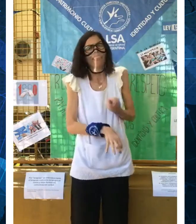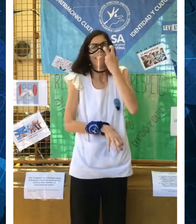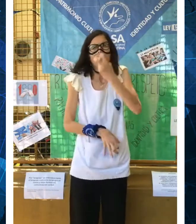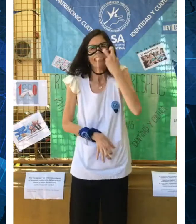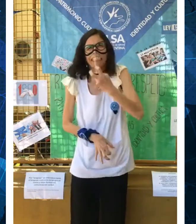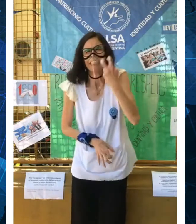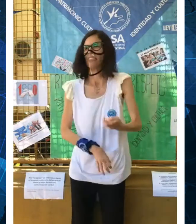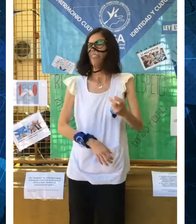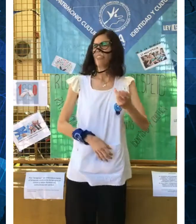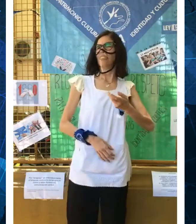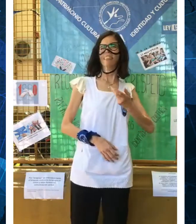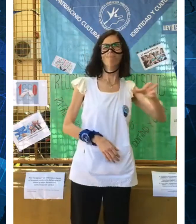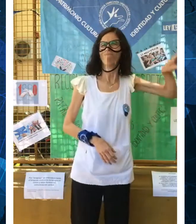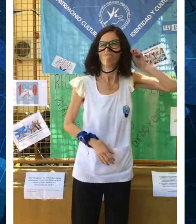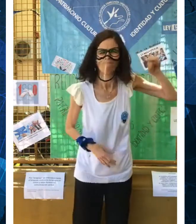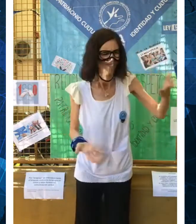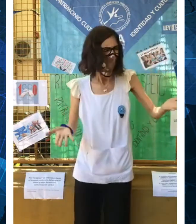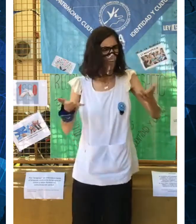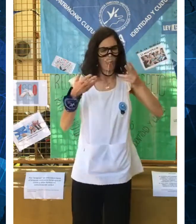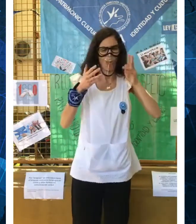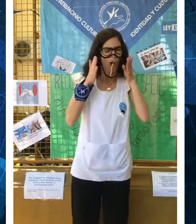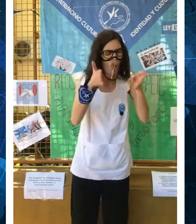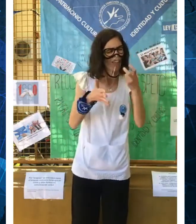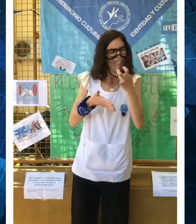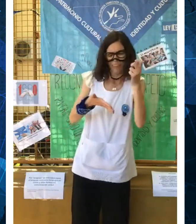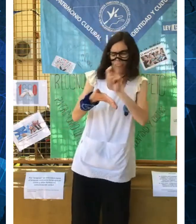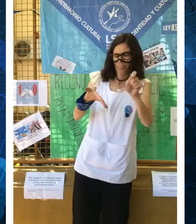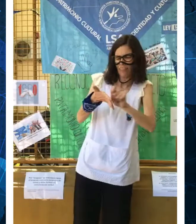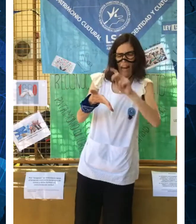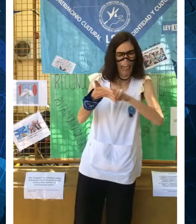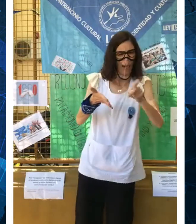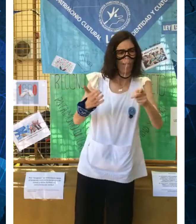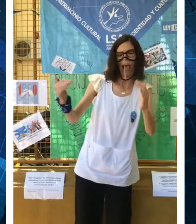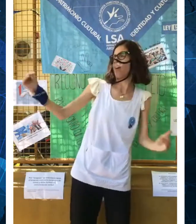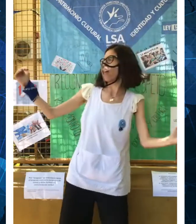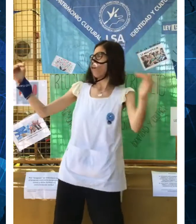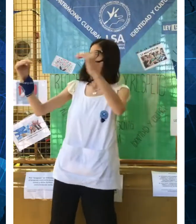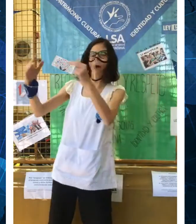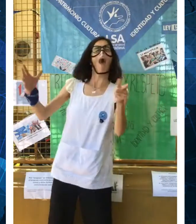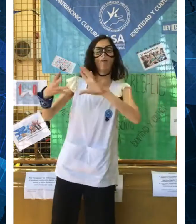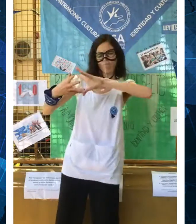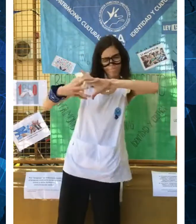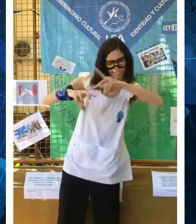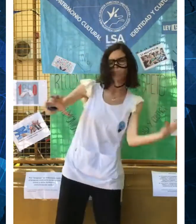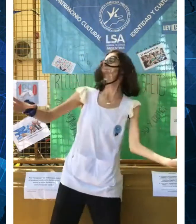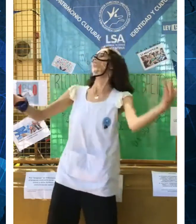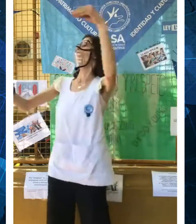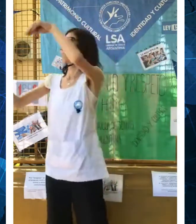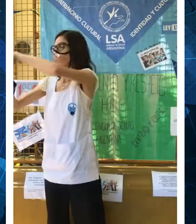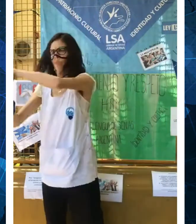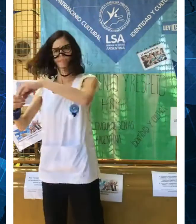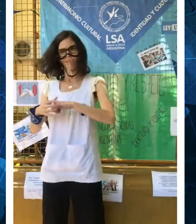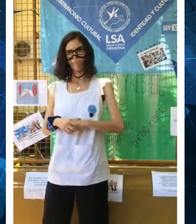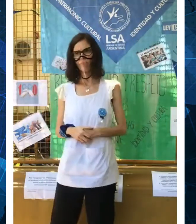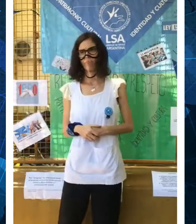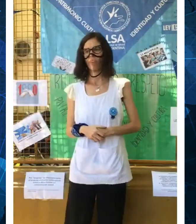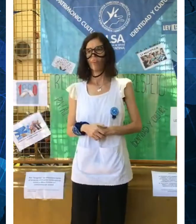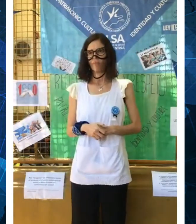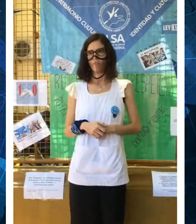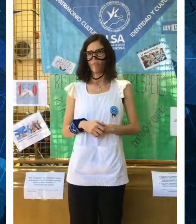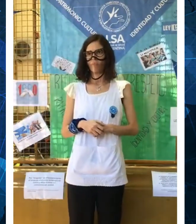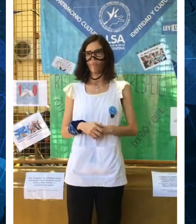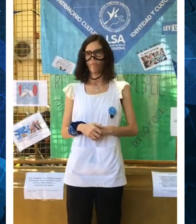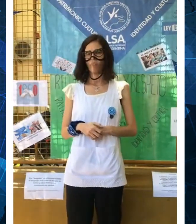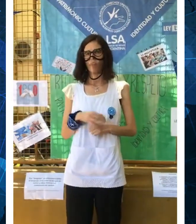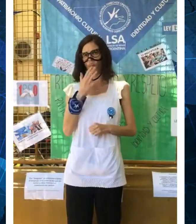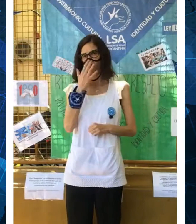personas oyentes, y que para eso hay que enseñar desde el oralismo, educar el oído, que puedan leer y escribir para adaptarse